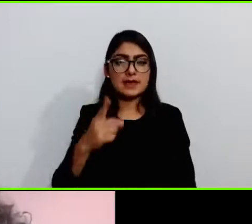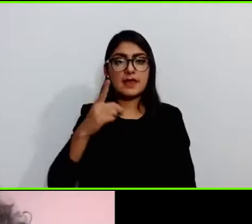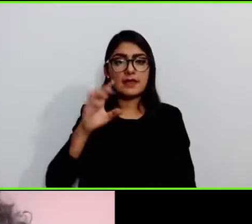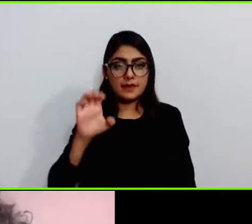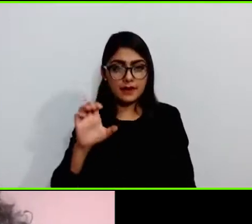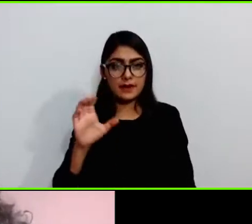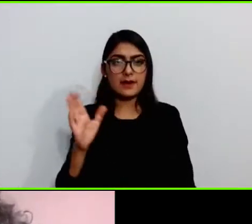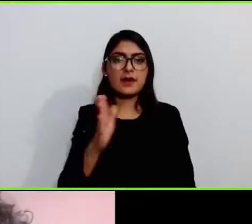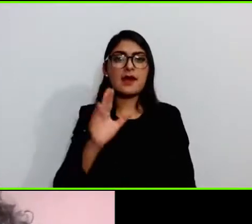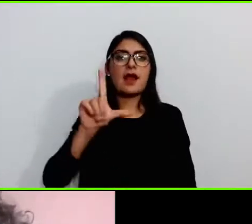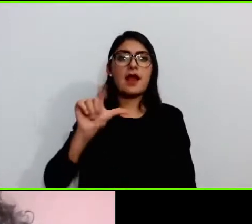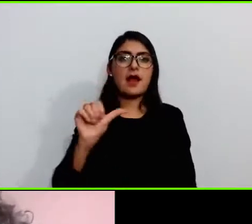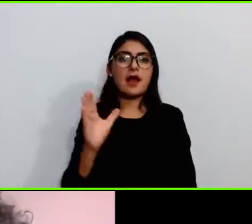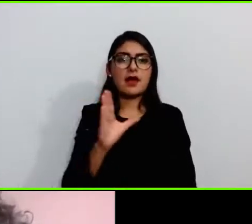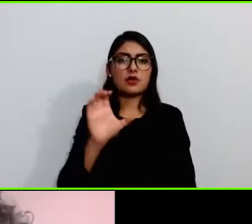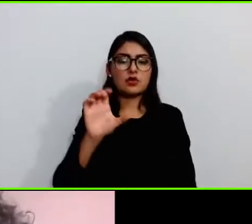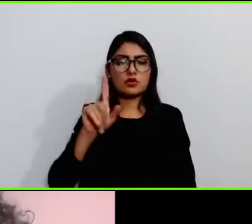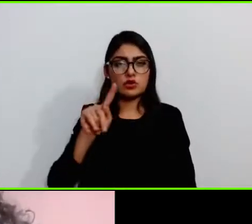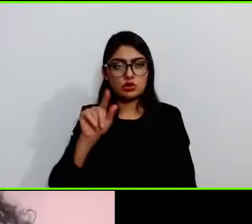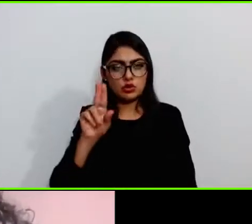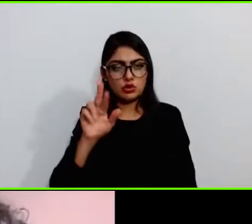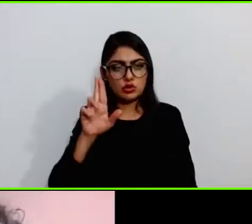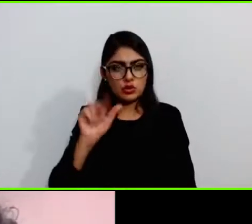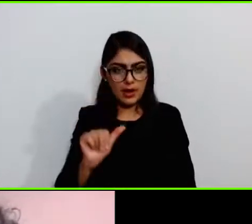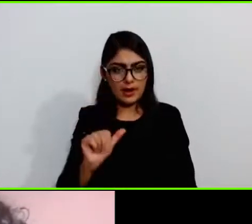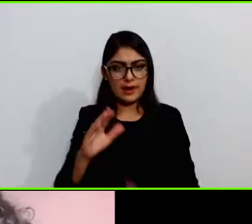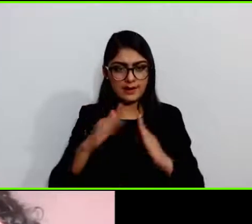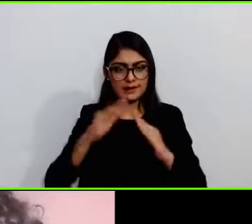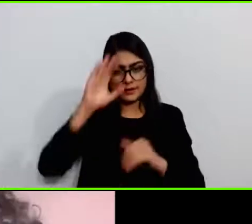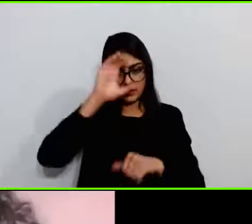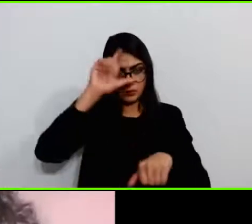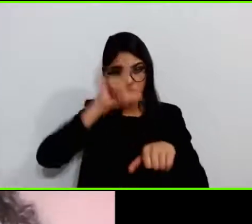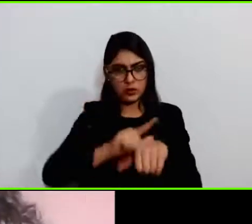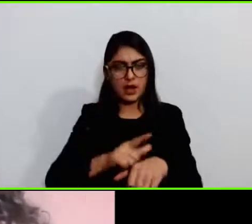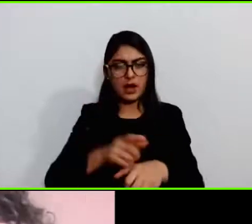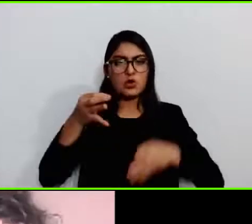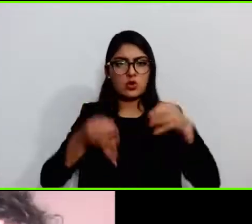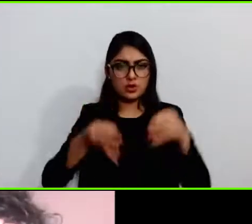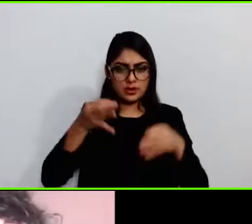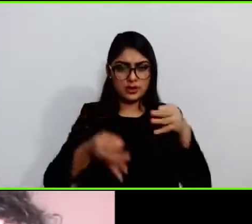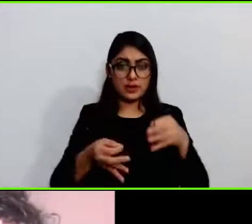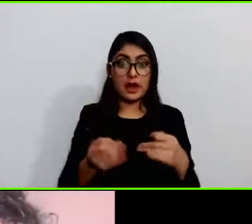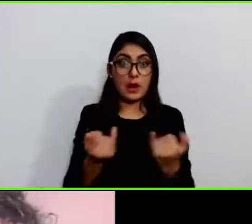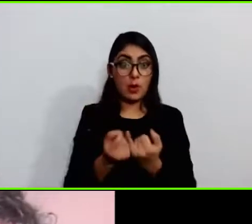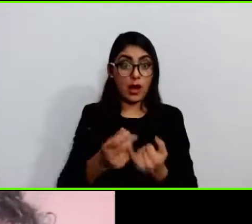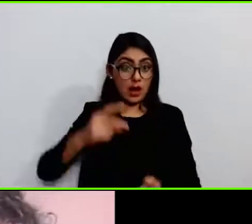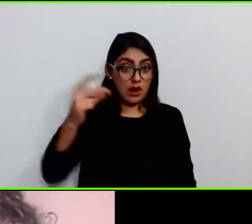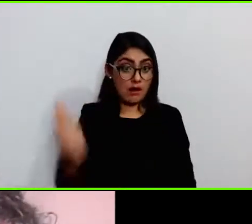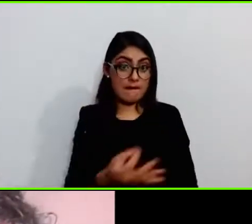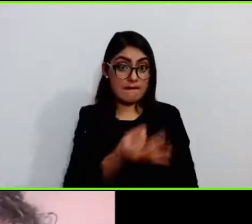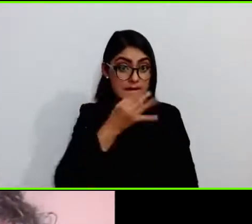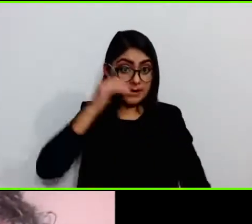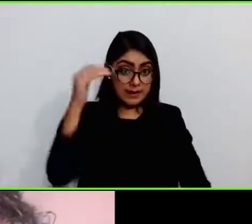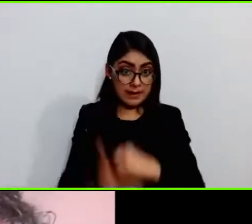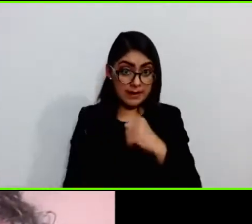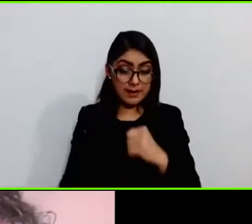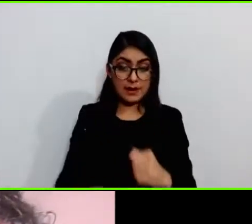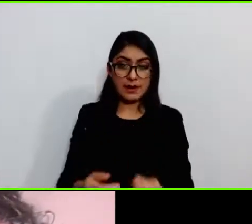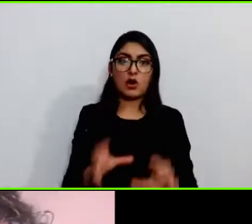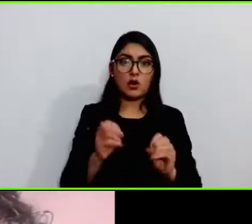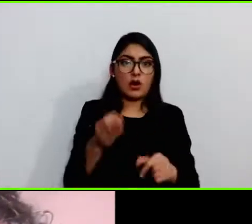y también comentarles, no hay prisa tampoco porque lo hagan inmediatamente después o lo hagan en este